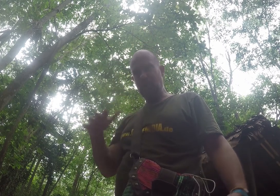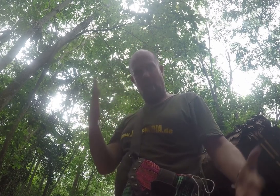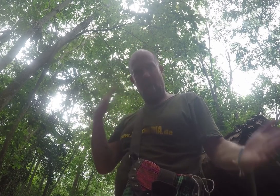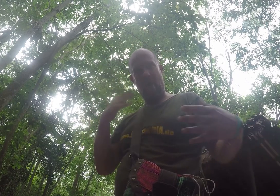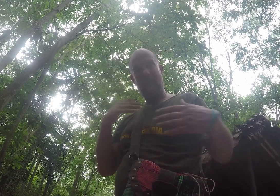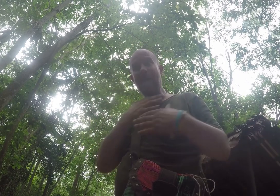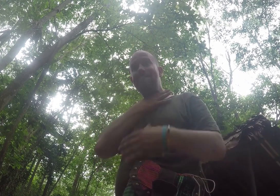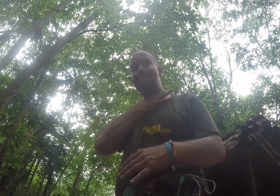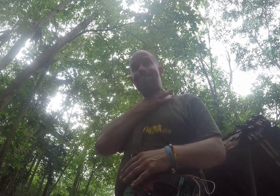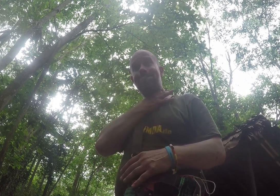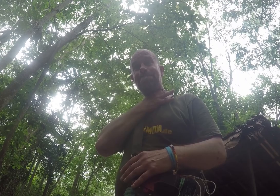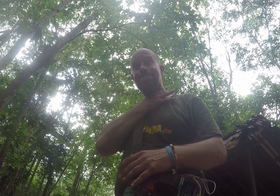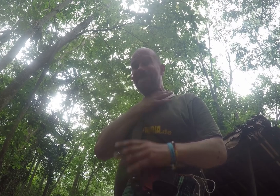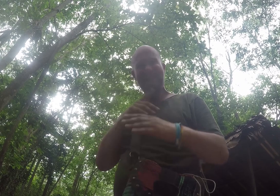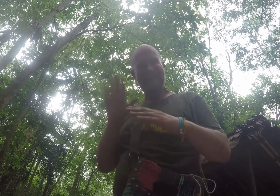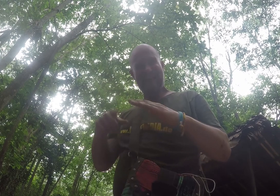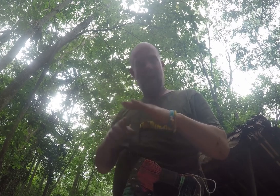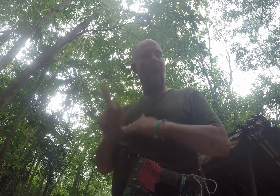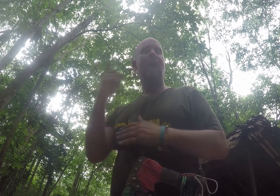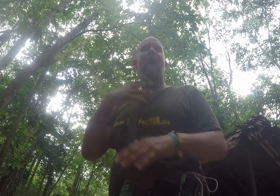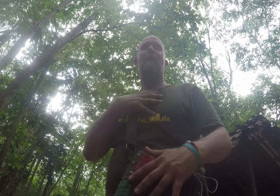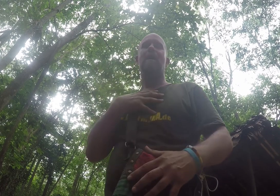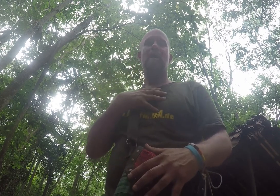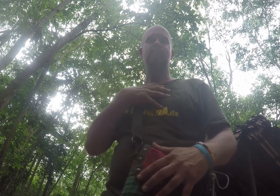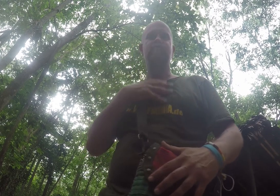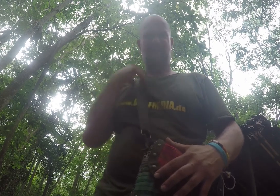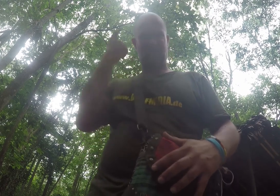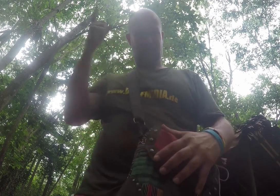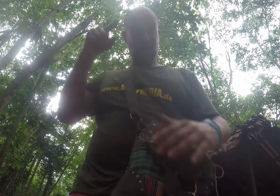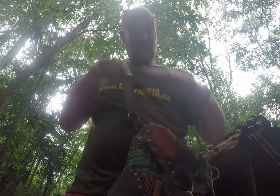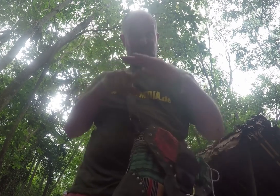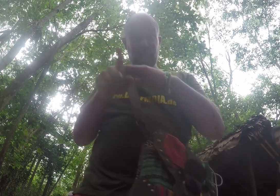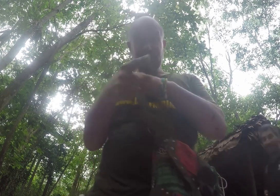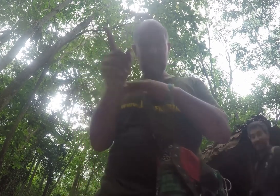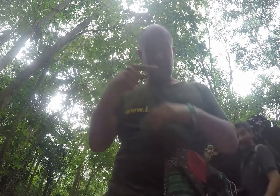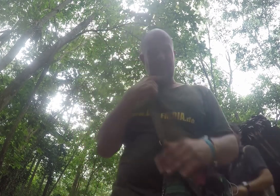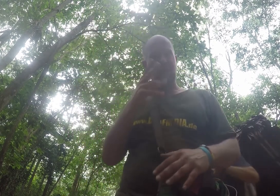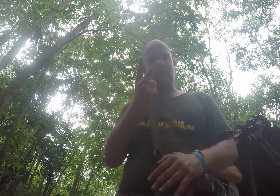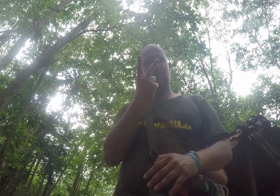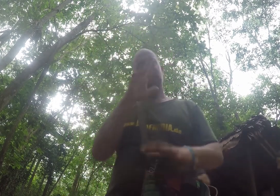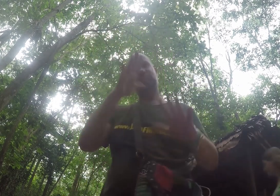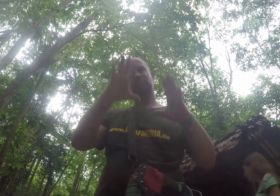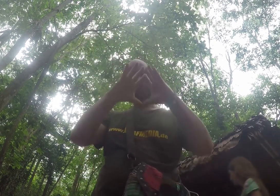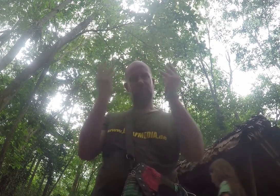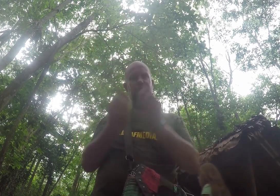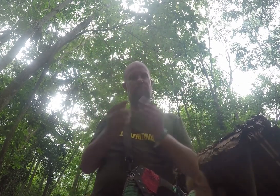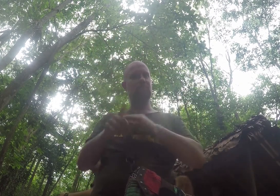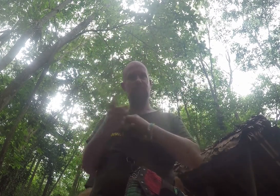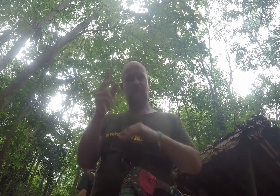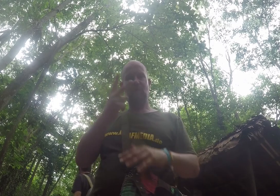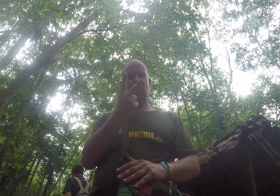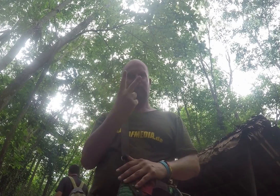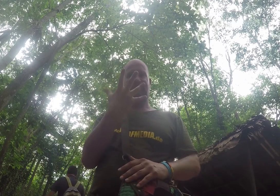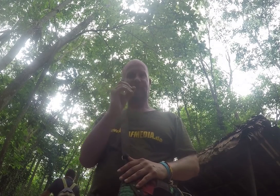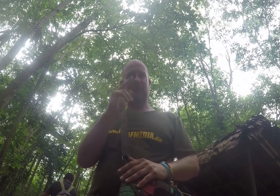Ein Hörer signalisierte mir auf dem Marsch, ich bekomme kaum noch Luft. Endlich sind wir raus. Alle Tunnel zusammen waren ca.